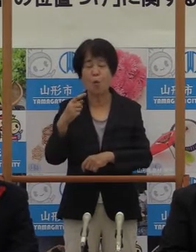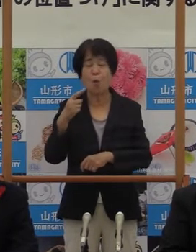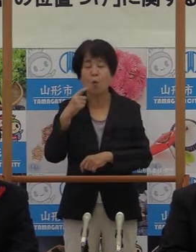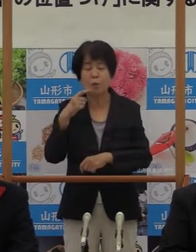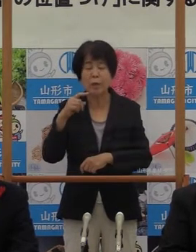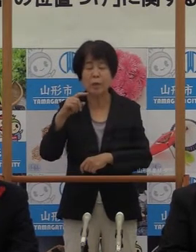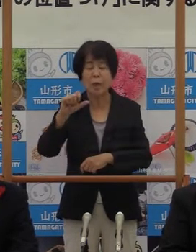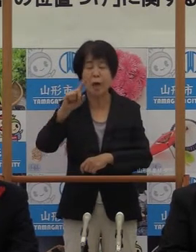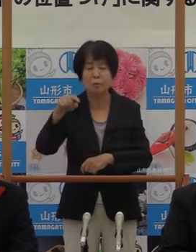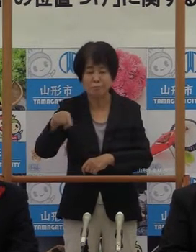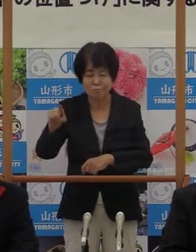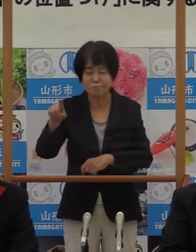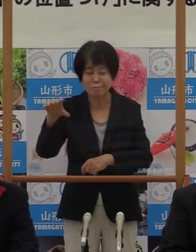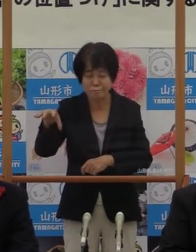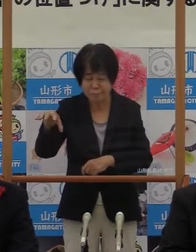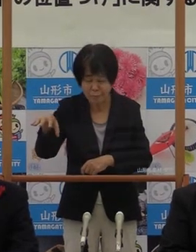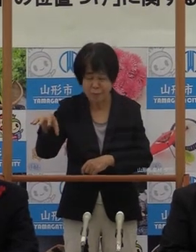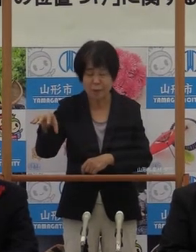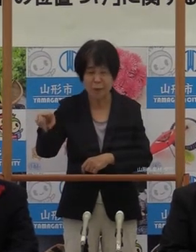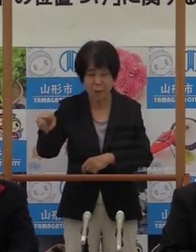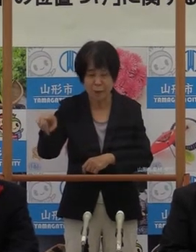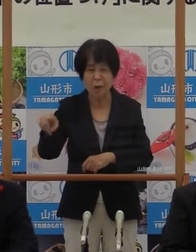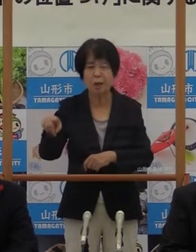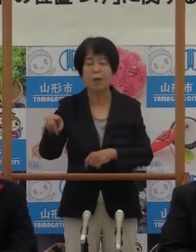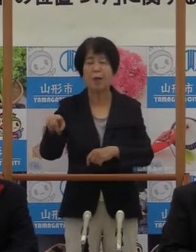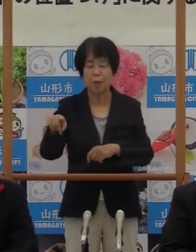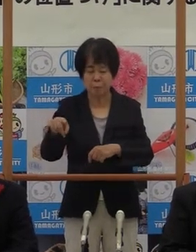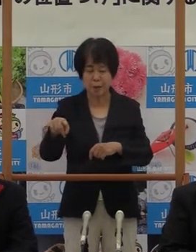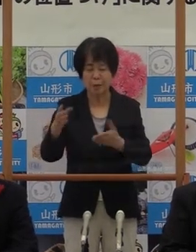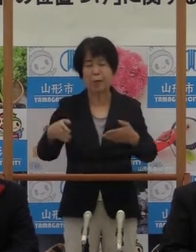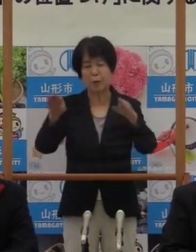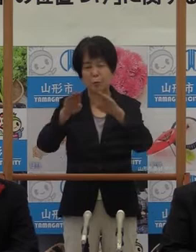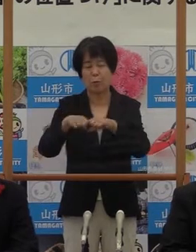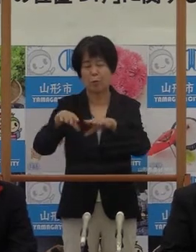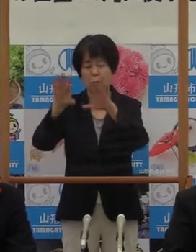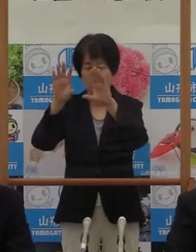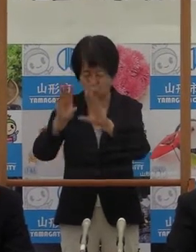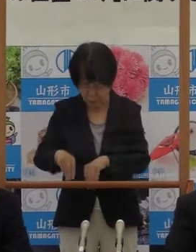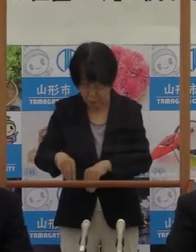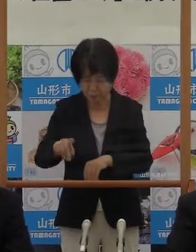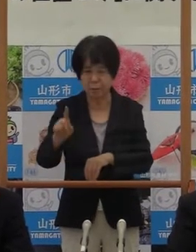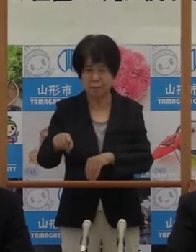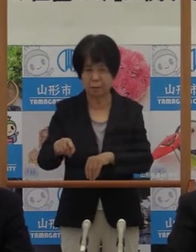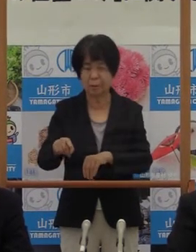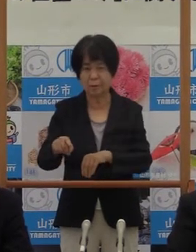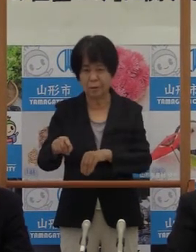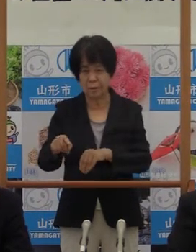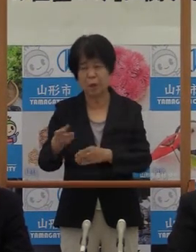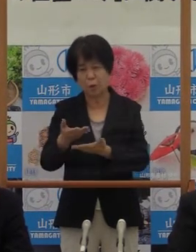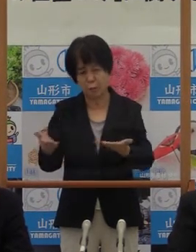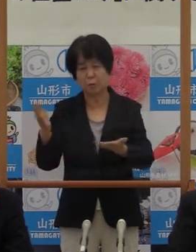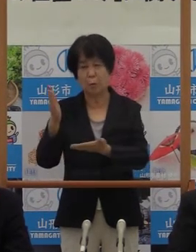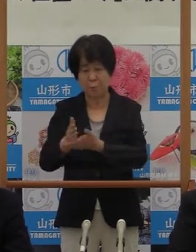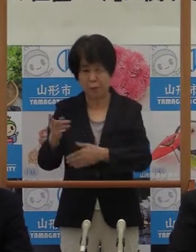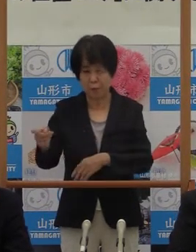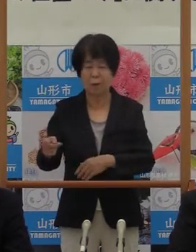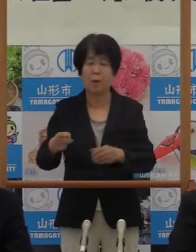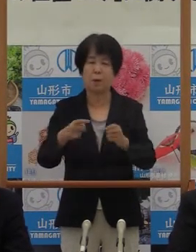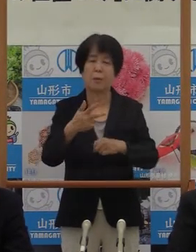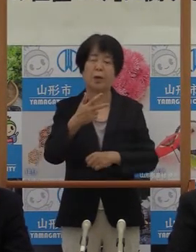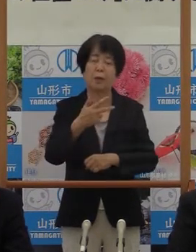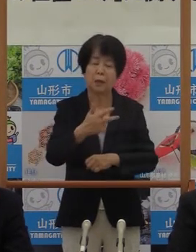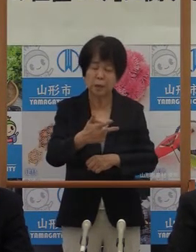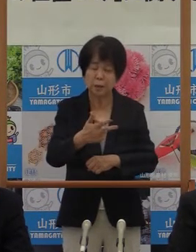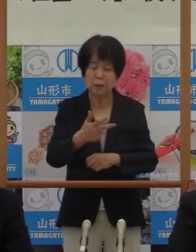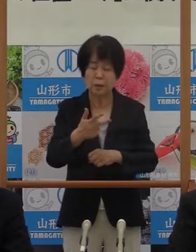局建物も壊される形での廃業ということになりました。山形市の中心市街地でそういった歴